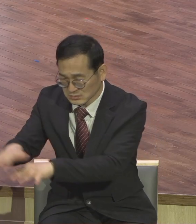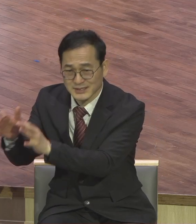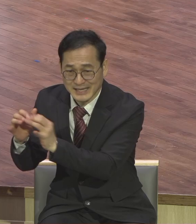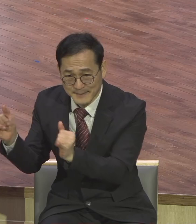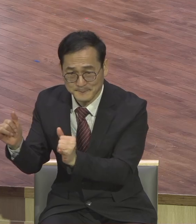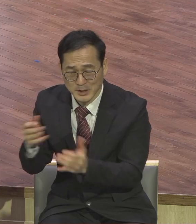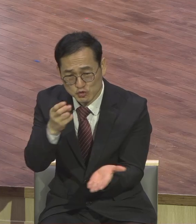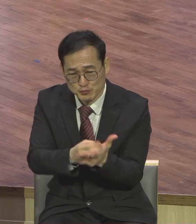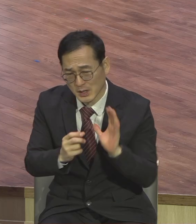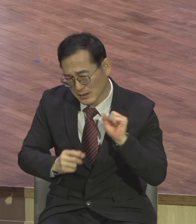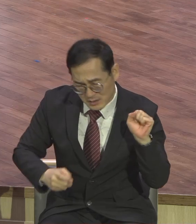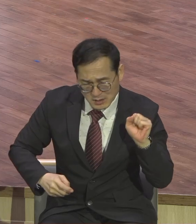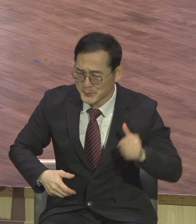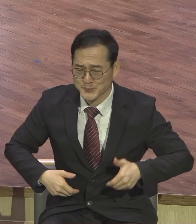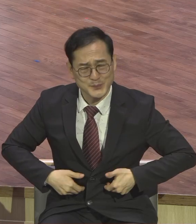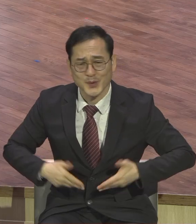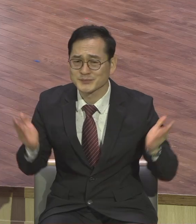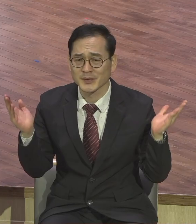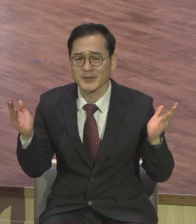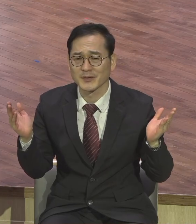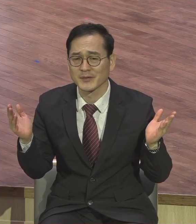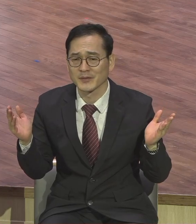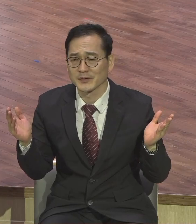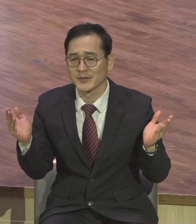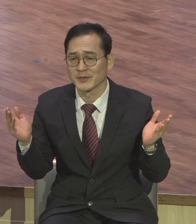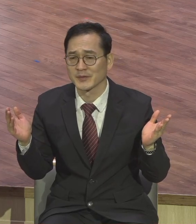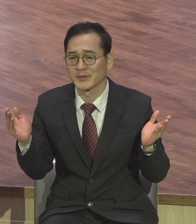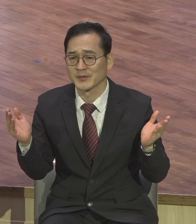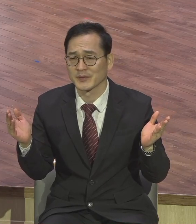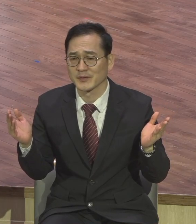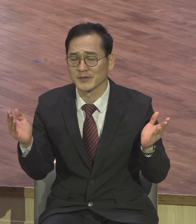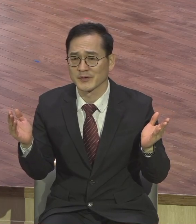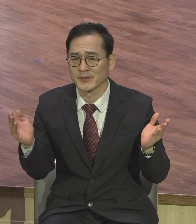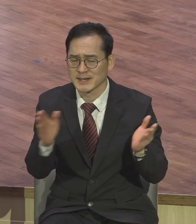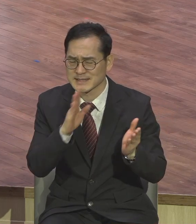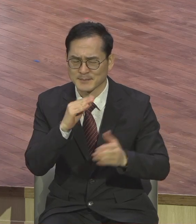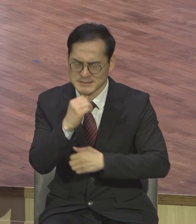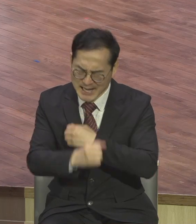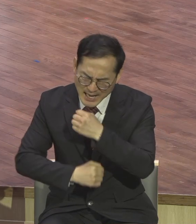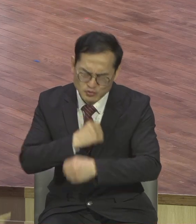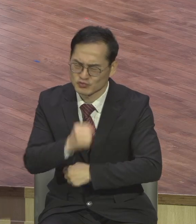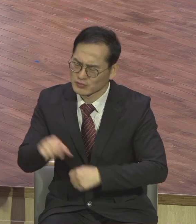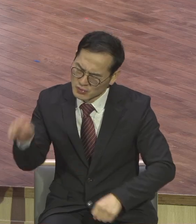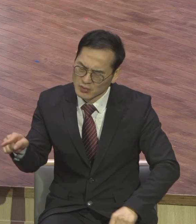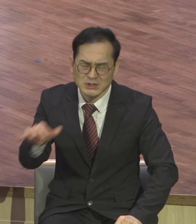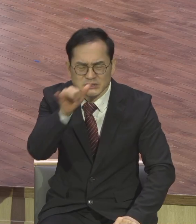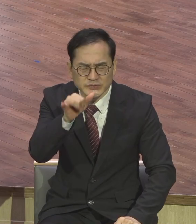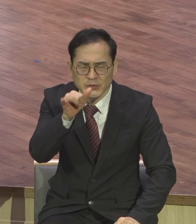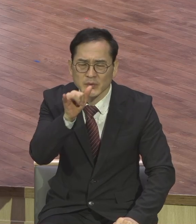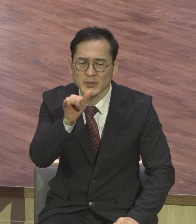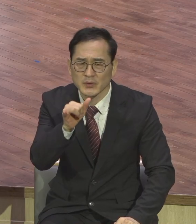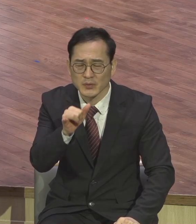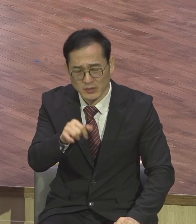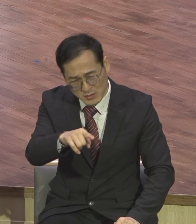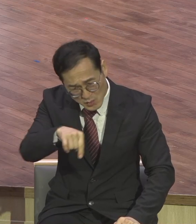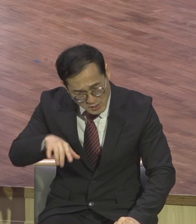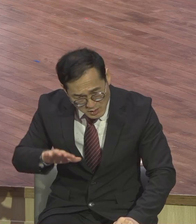율법의 굴레에서 매여 있을 필요가 없는데 참 자유함을 누려야 되는데